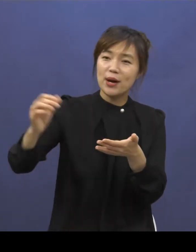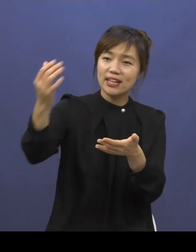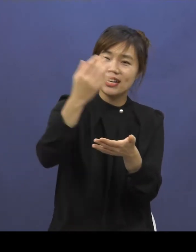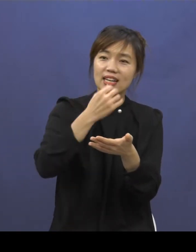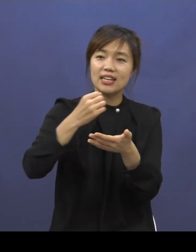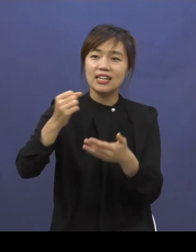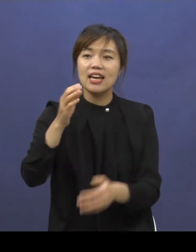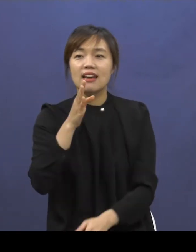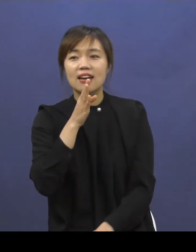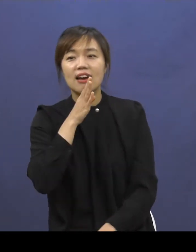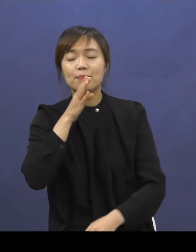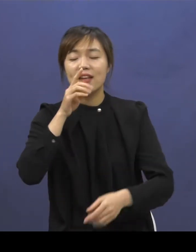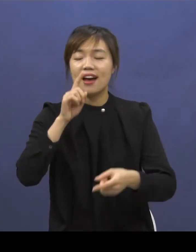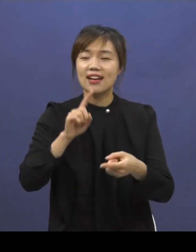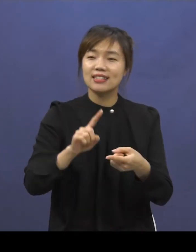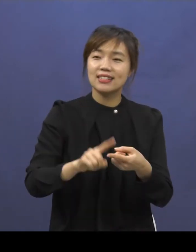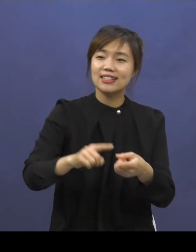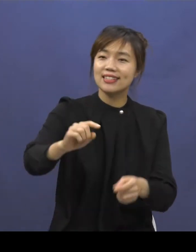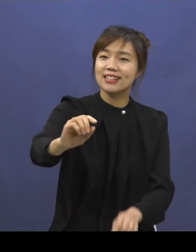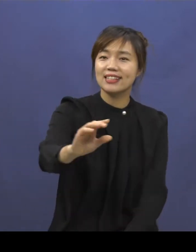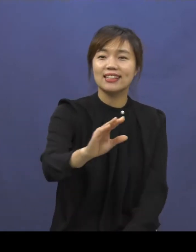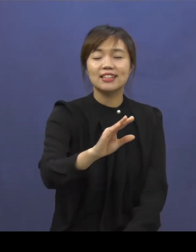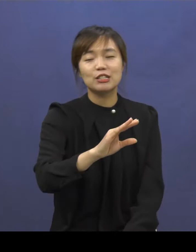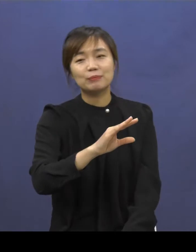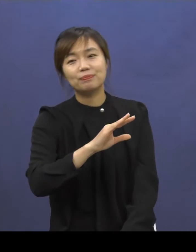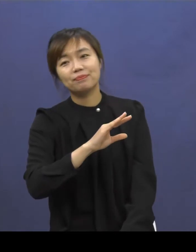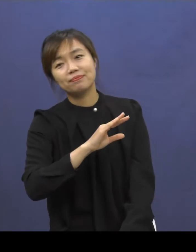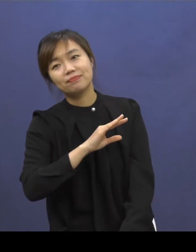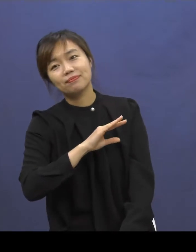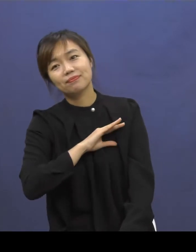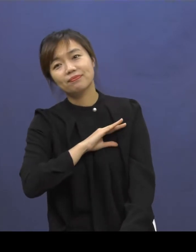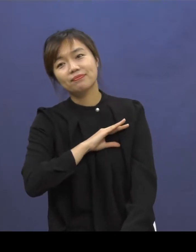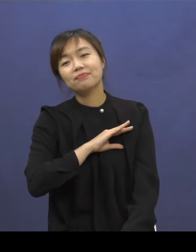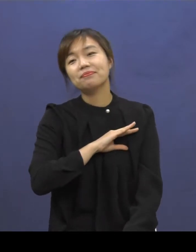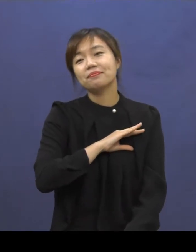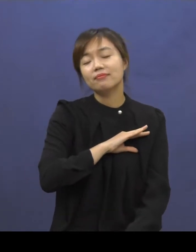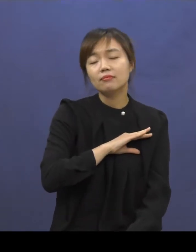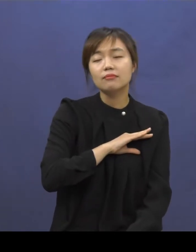찬양받기 합당하신 이름